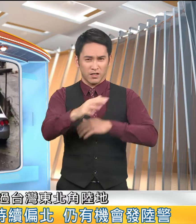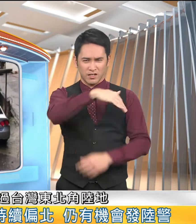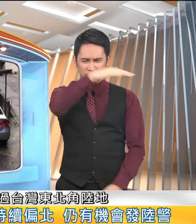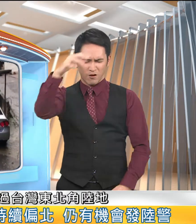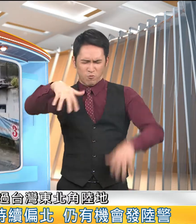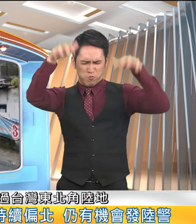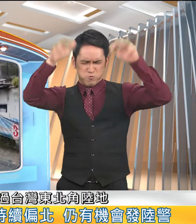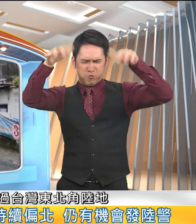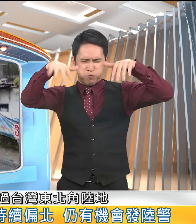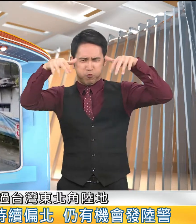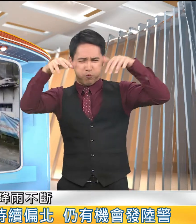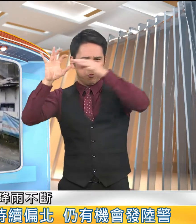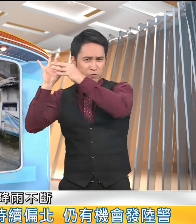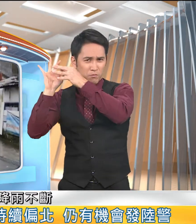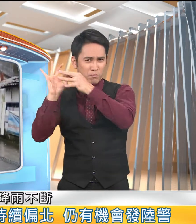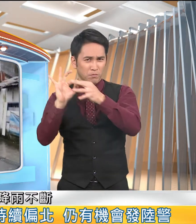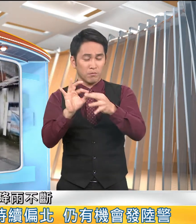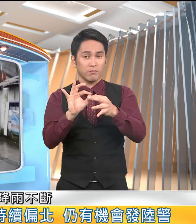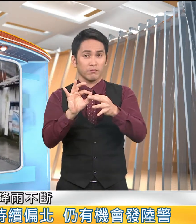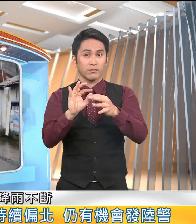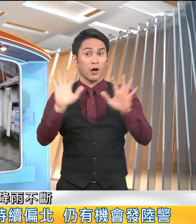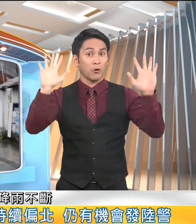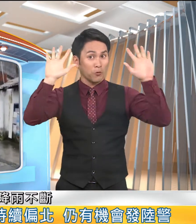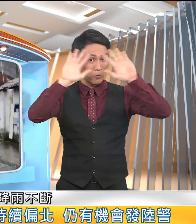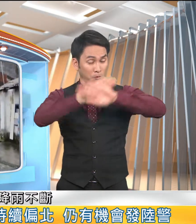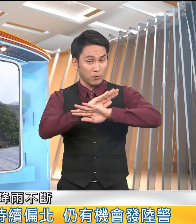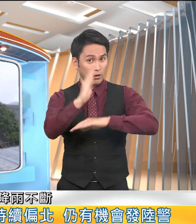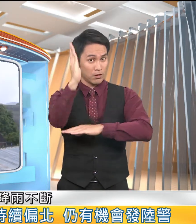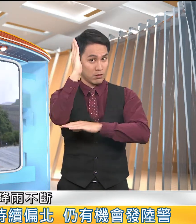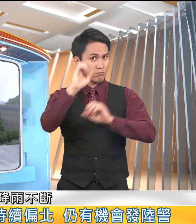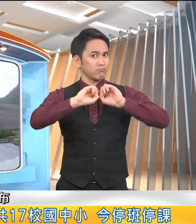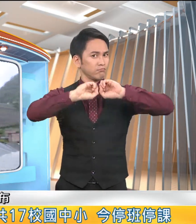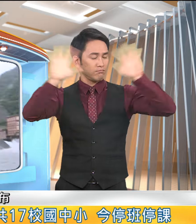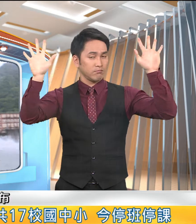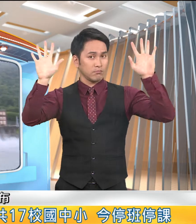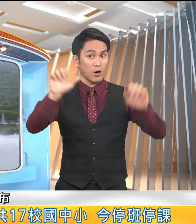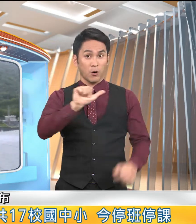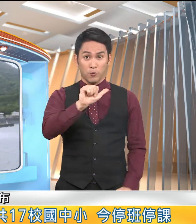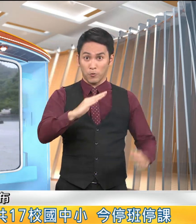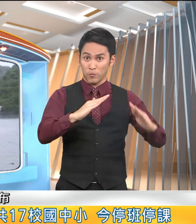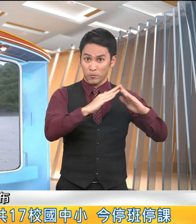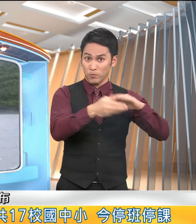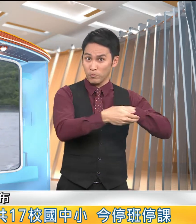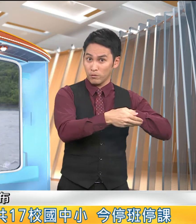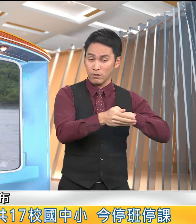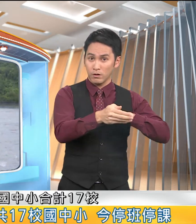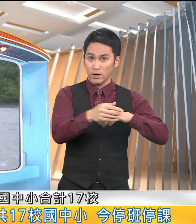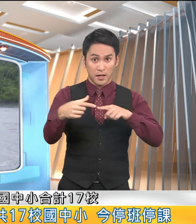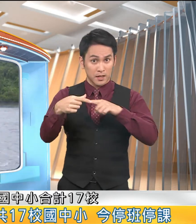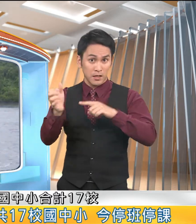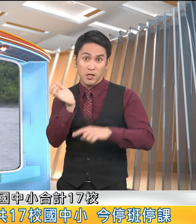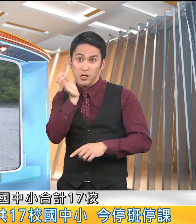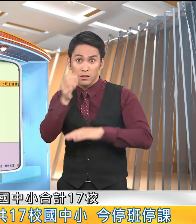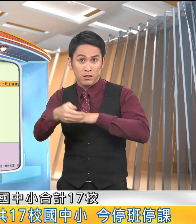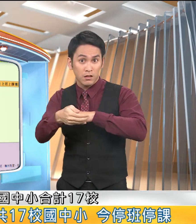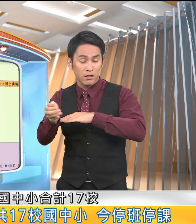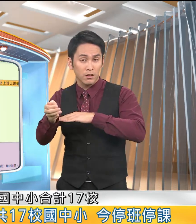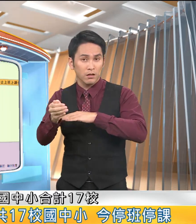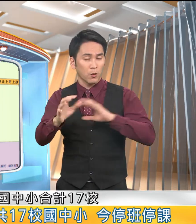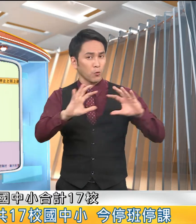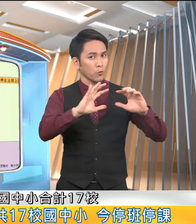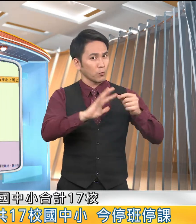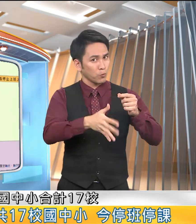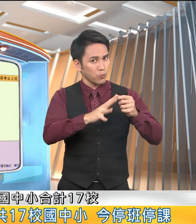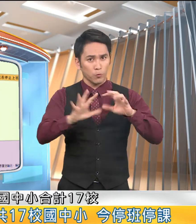角的陆地。由于新竹县山区降雨不断，县府昨天晚间宣布五峰乡和尖石乡